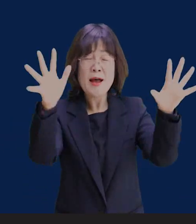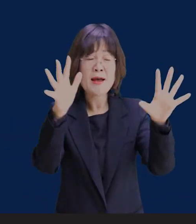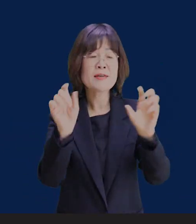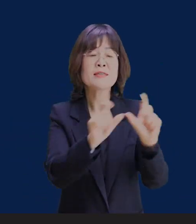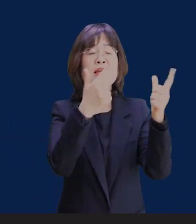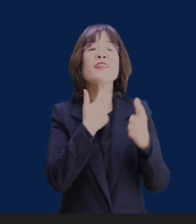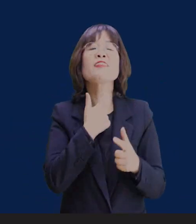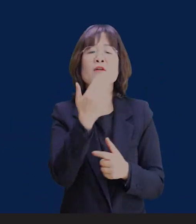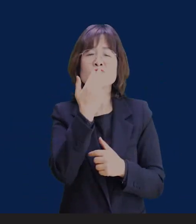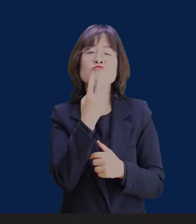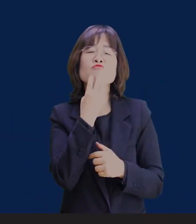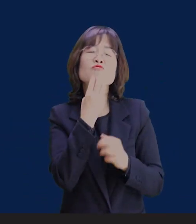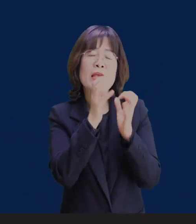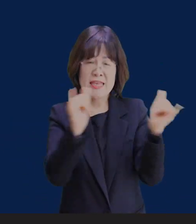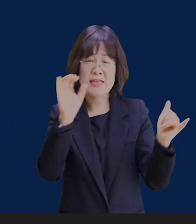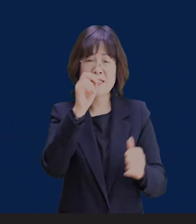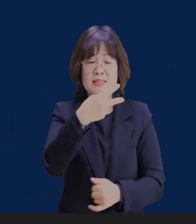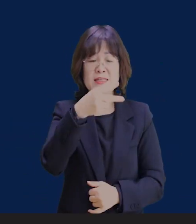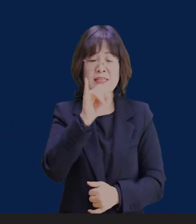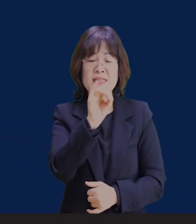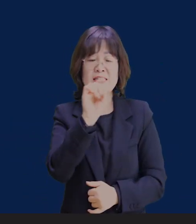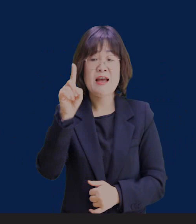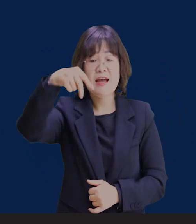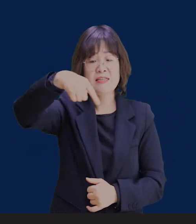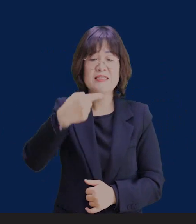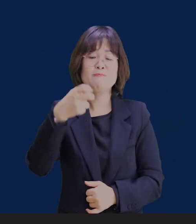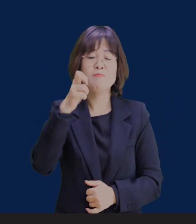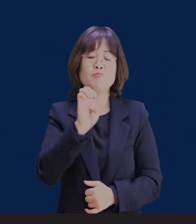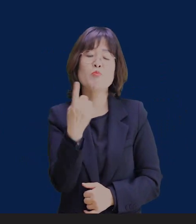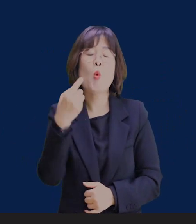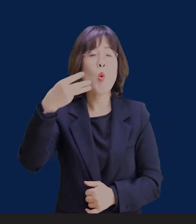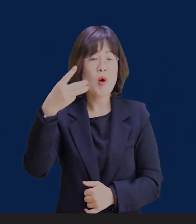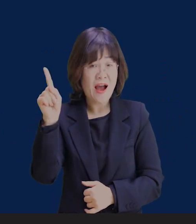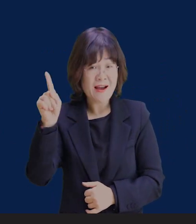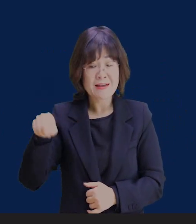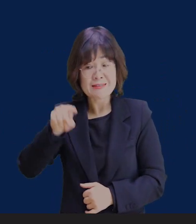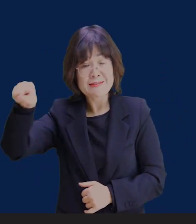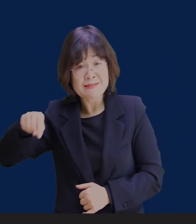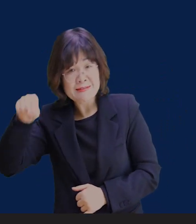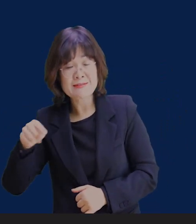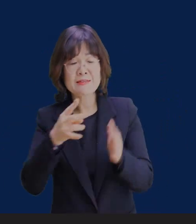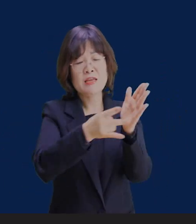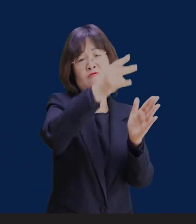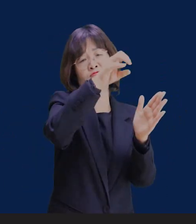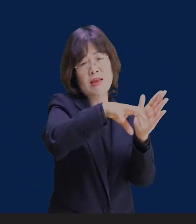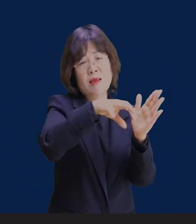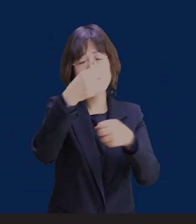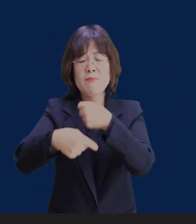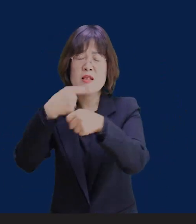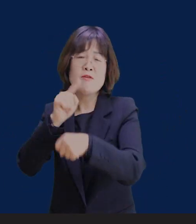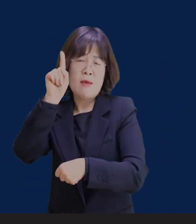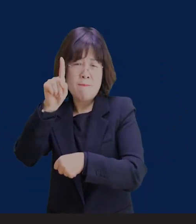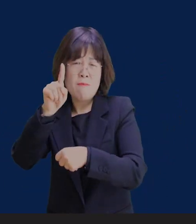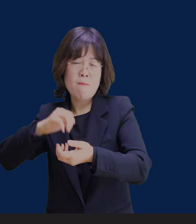흩어져 살았던 이 디아스포라 유대인들은 최소한 일생에 한 번 예루살렘을 순례하는 것을